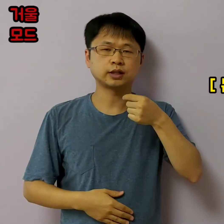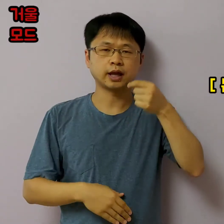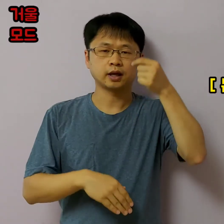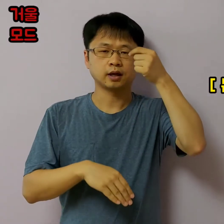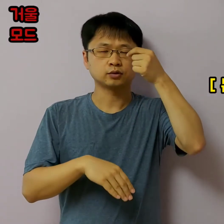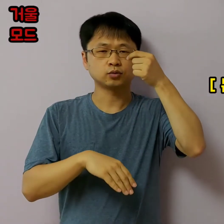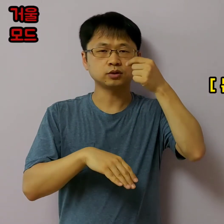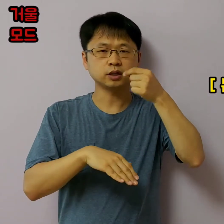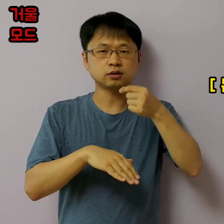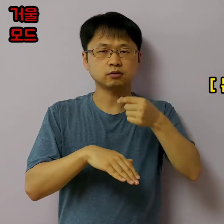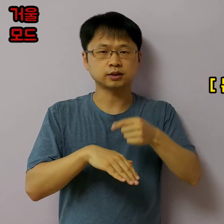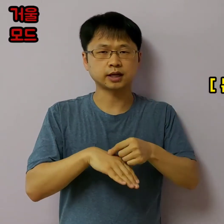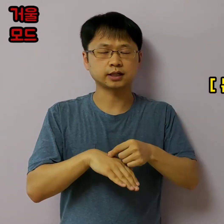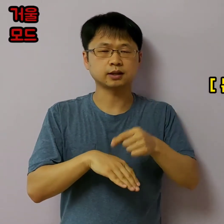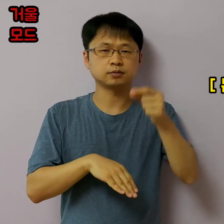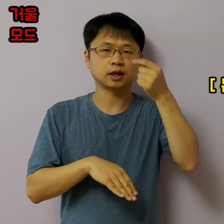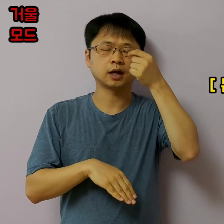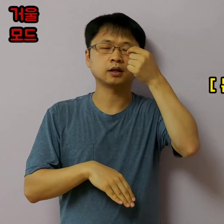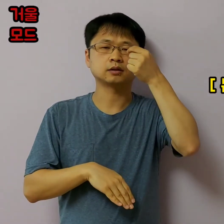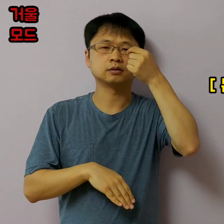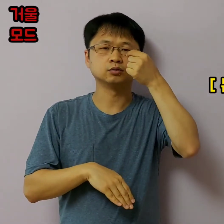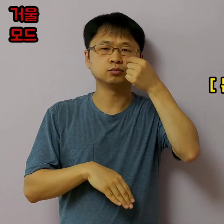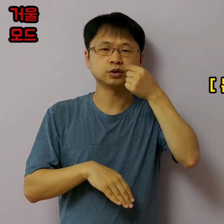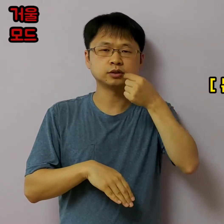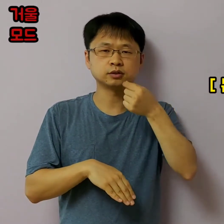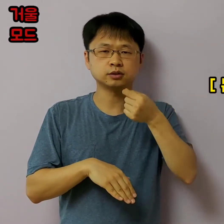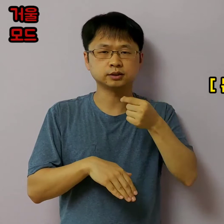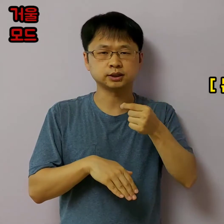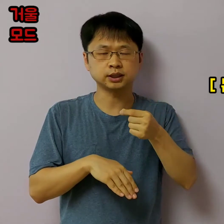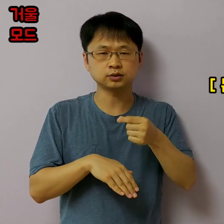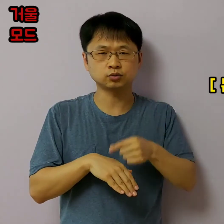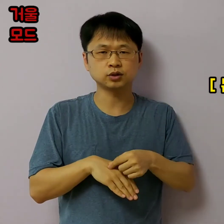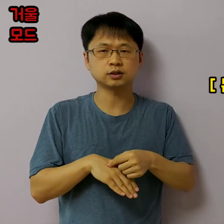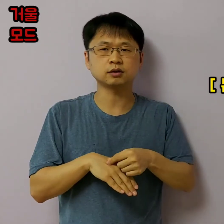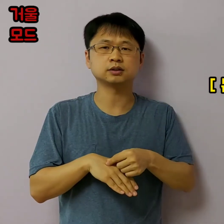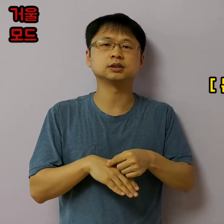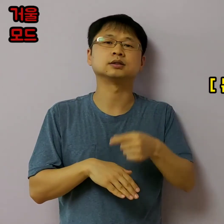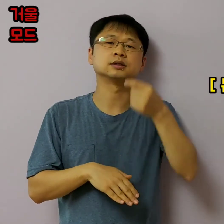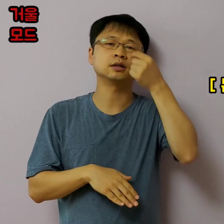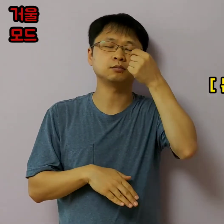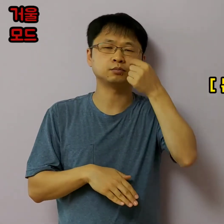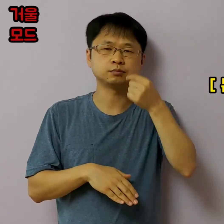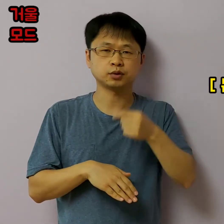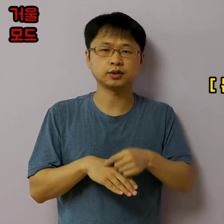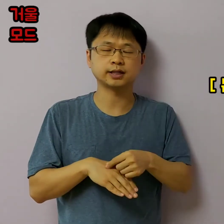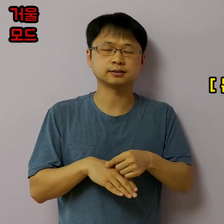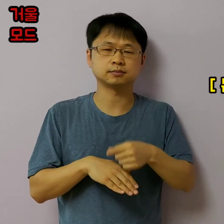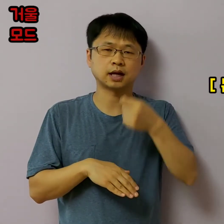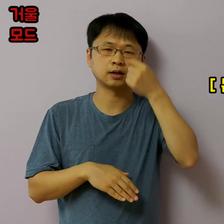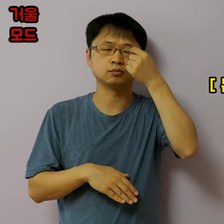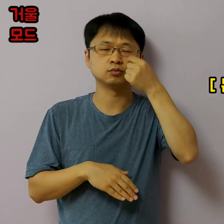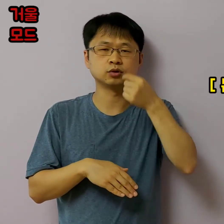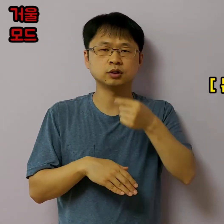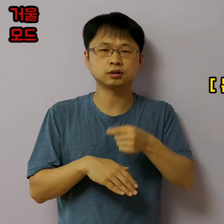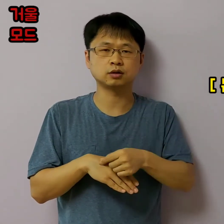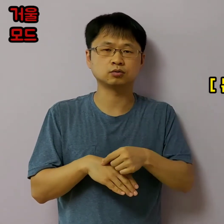때, 손등에 떨궜다 했기 때문에 그 눈물이 흐르는 것이 손등에 떨어지는 것을 표현하였습니다. 눈물을